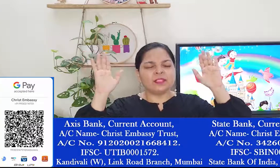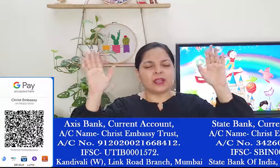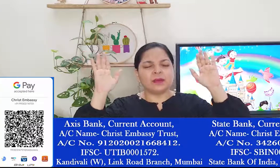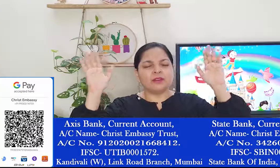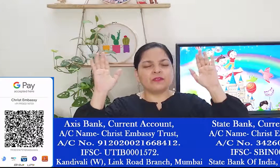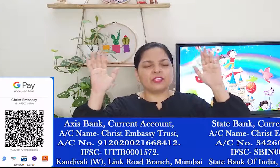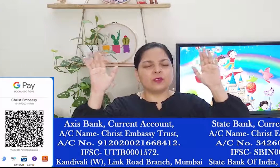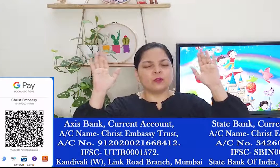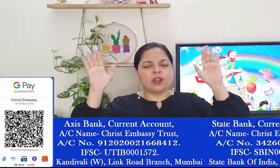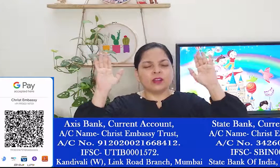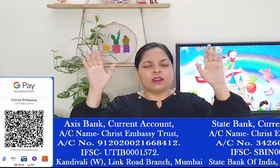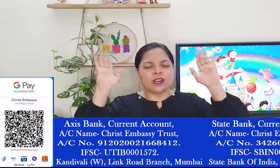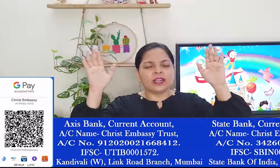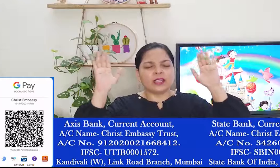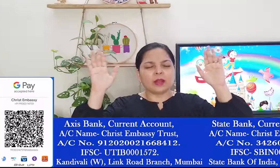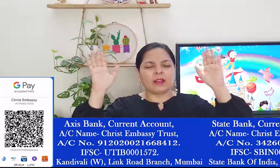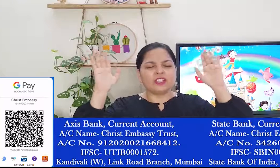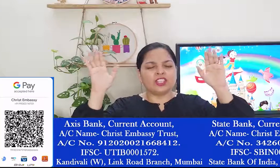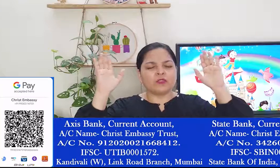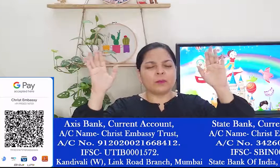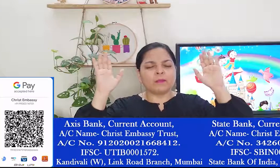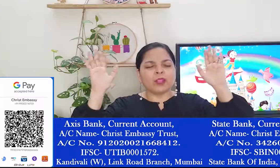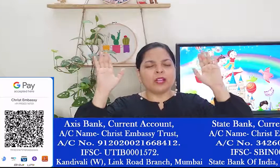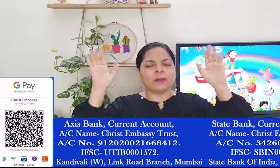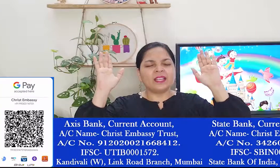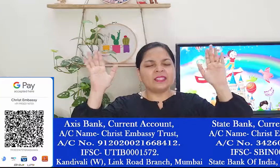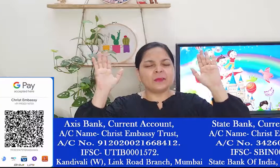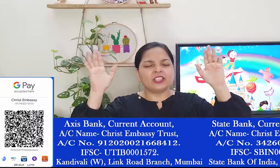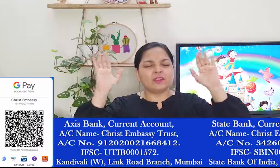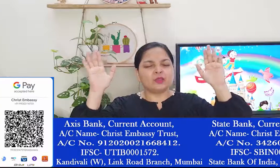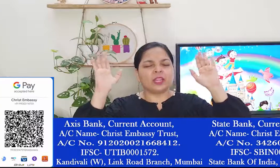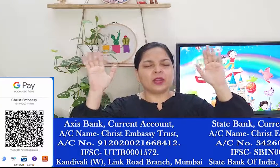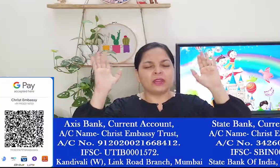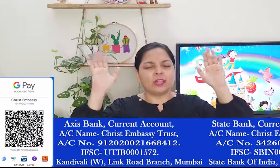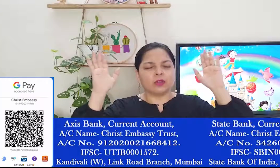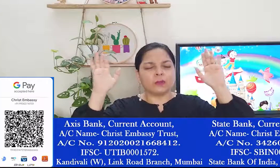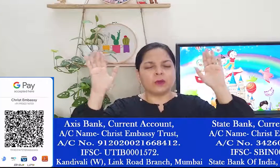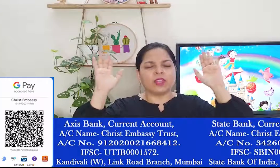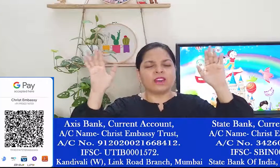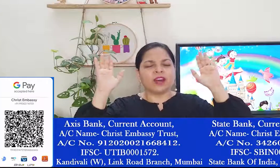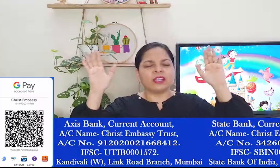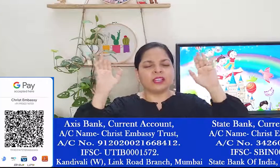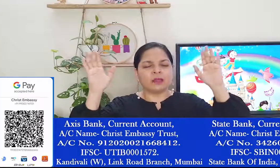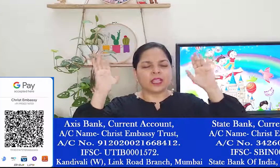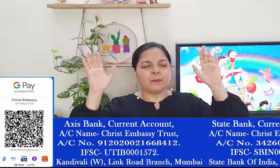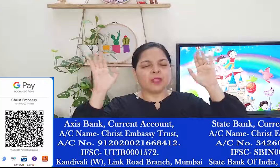বড় ধরনের ফসলকে গ্রহণ করছে এদের এদের জীবনে। এদের জীবনে কোনো ভালো জিনিসের অভাব হবে না প্রভু। ধন্যবাদ এই